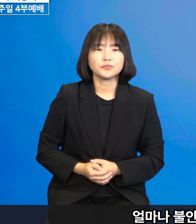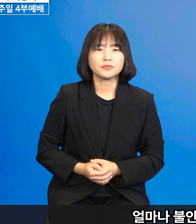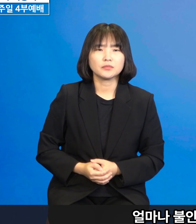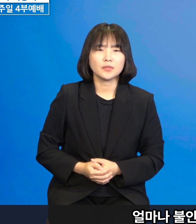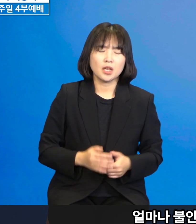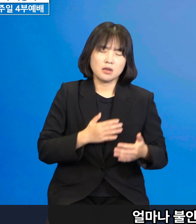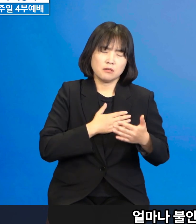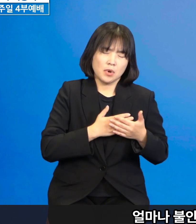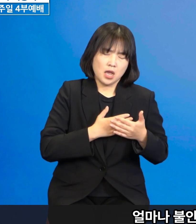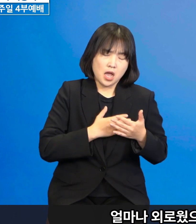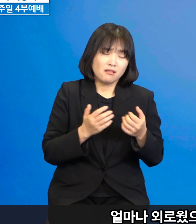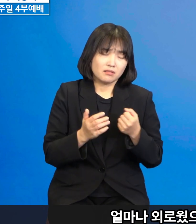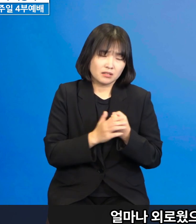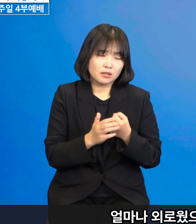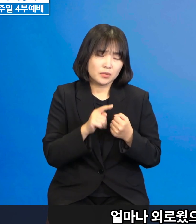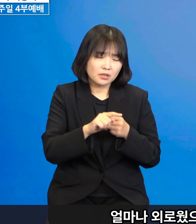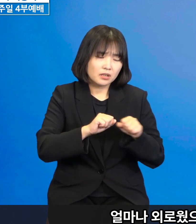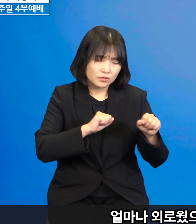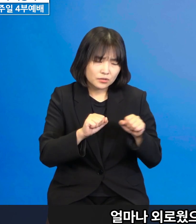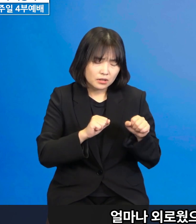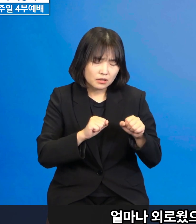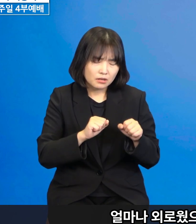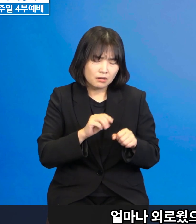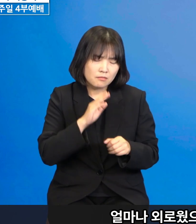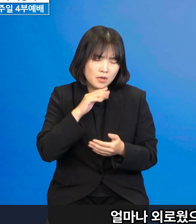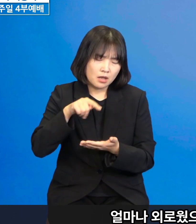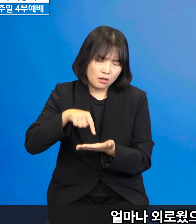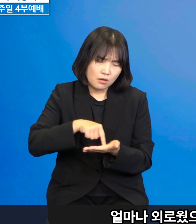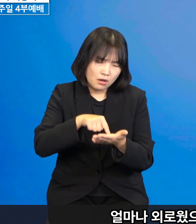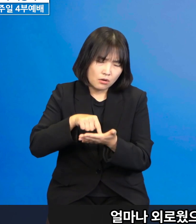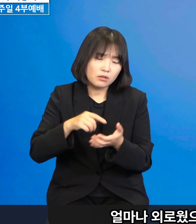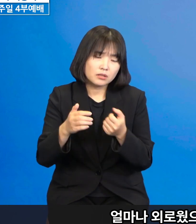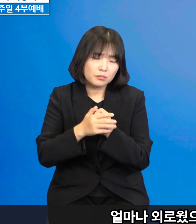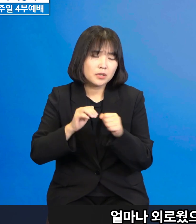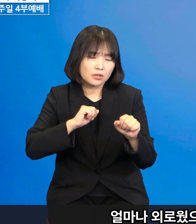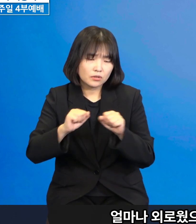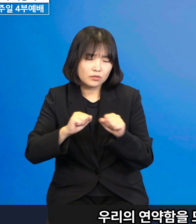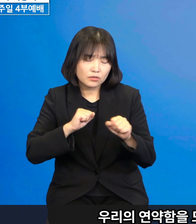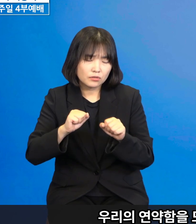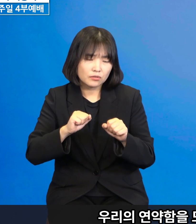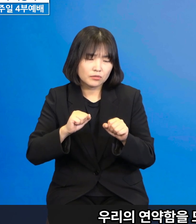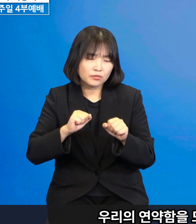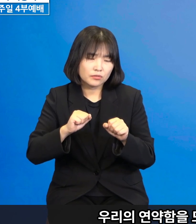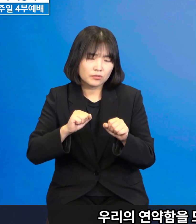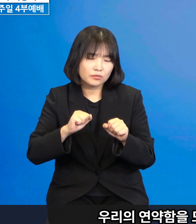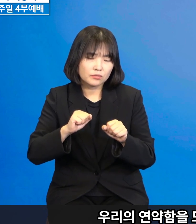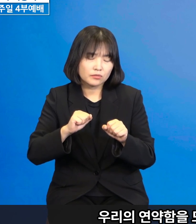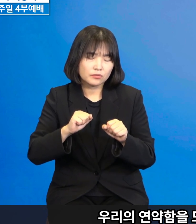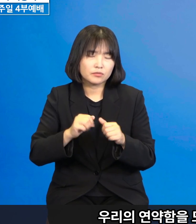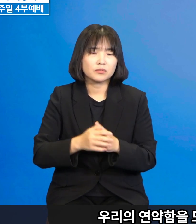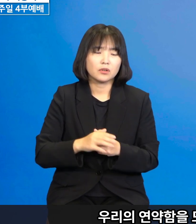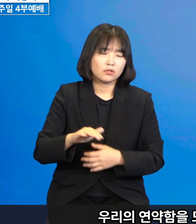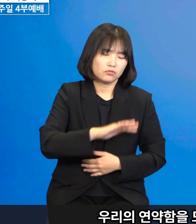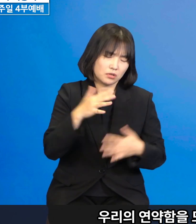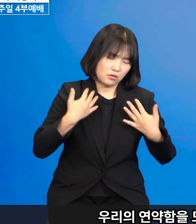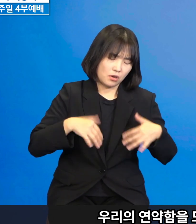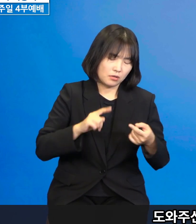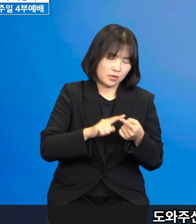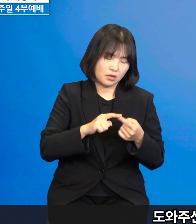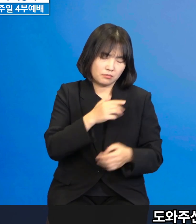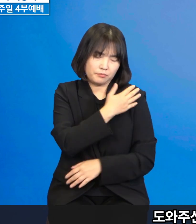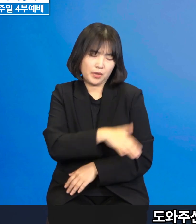불안했으면 그러했니? 얼마나 외로웠으면 그렇게 했니? 라고 우리의 연약함을 모른 척하지